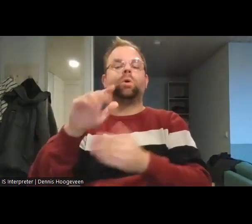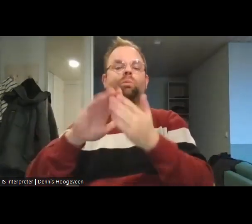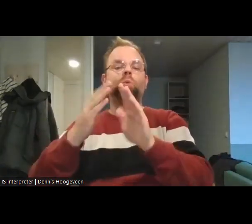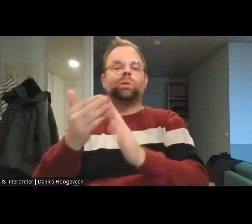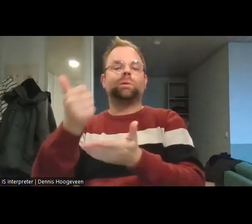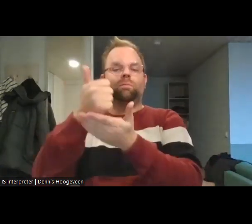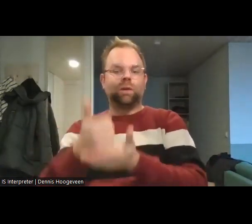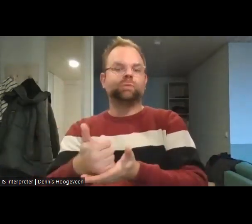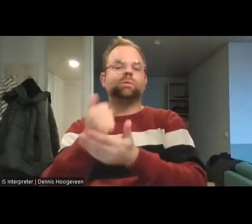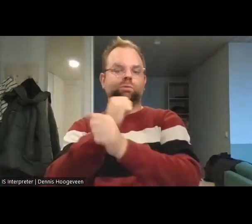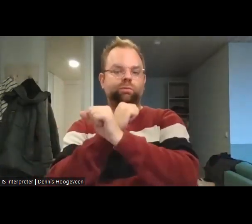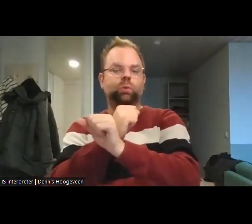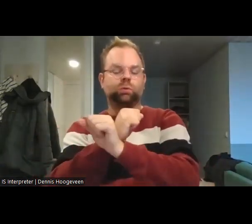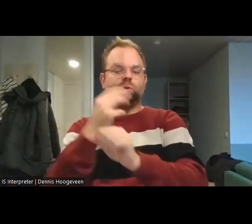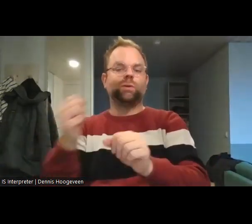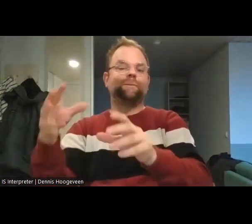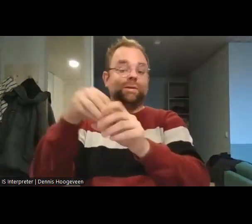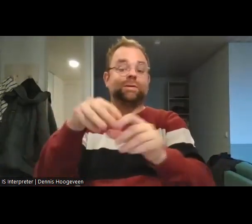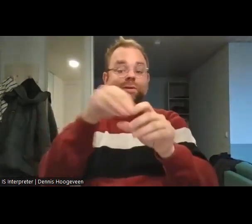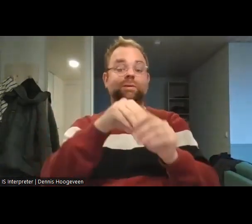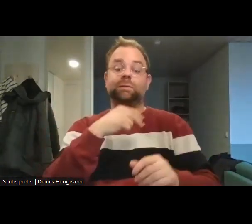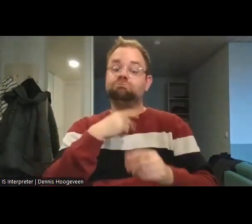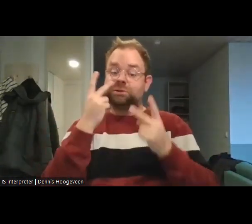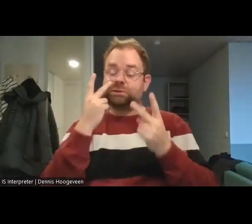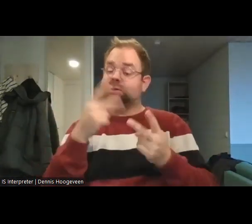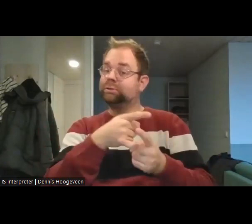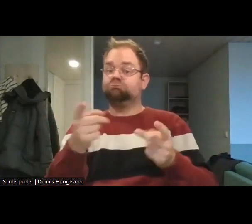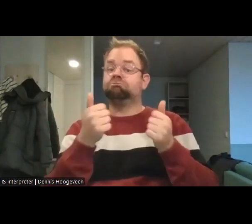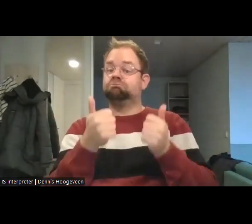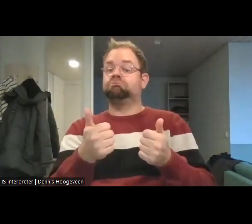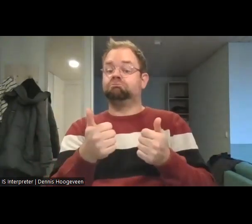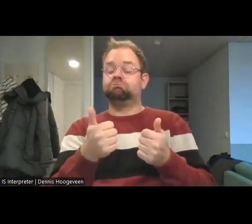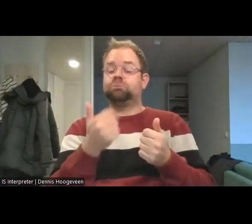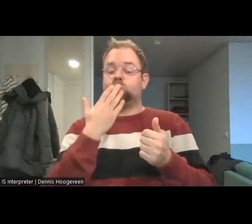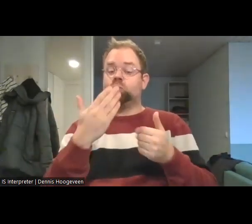Nous avons besoin d'identifier les personnes